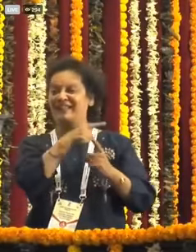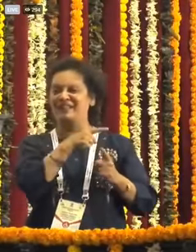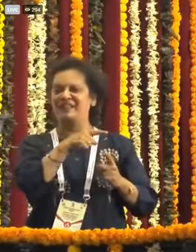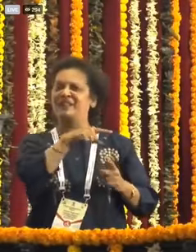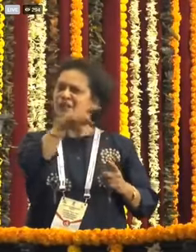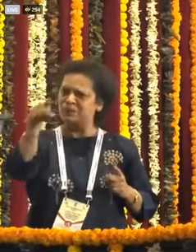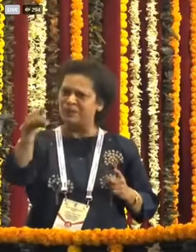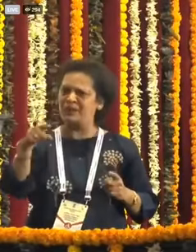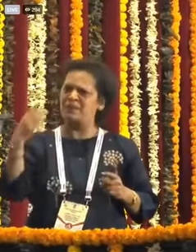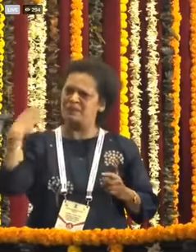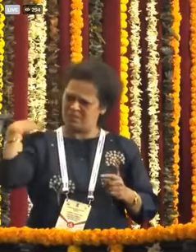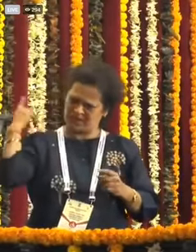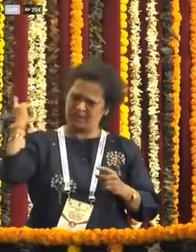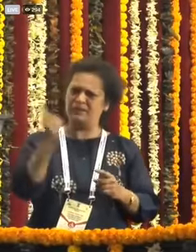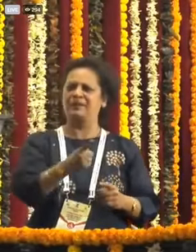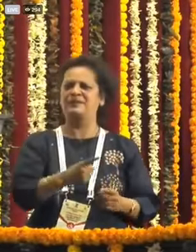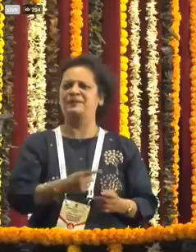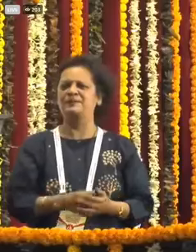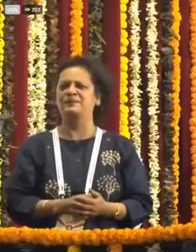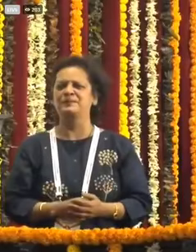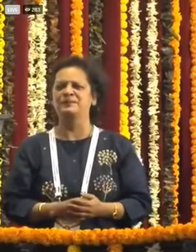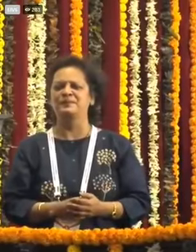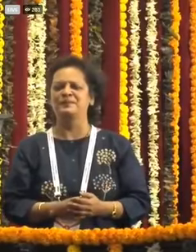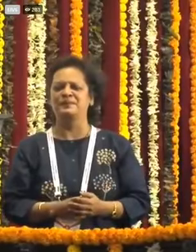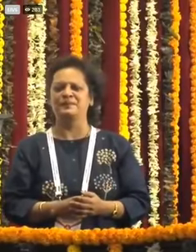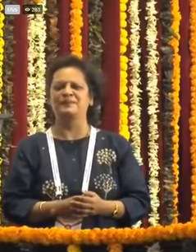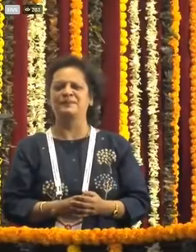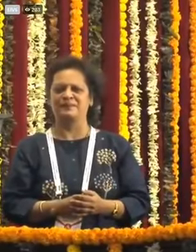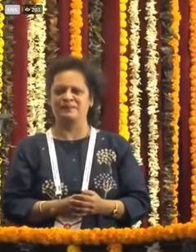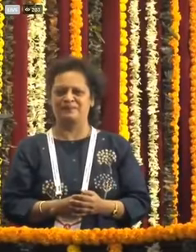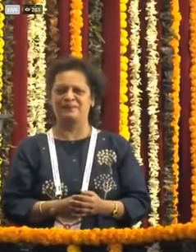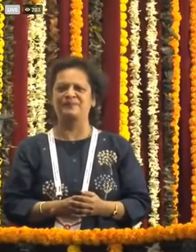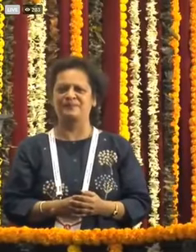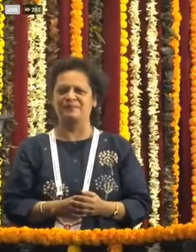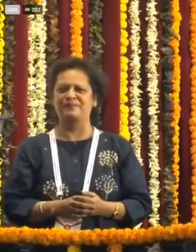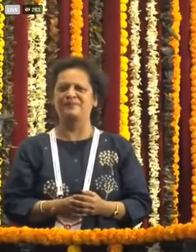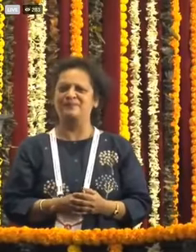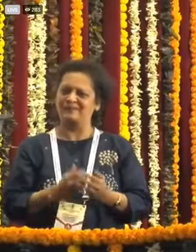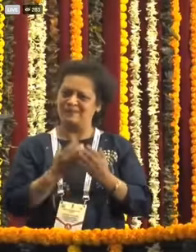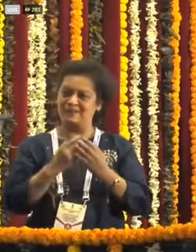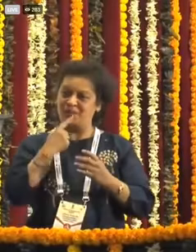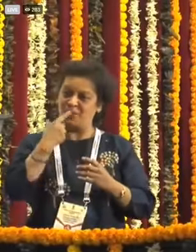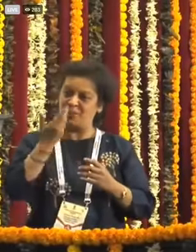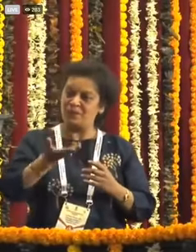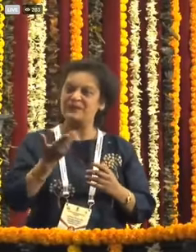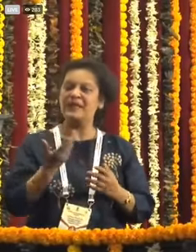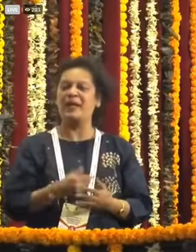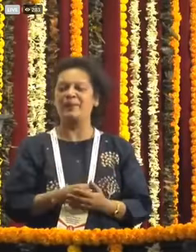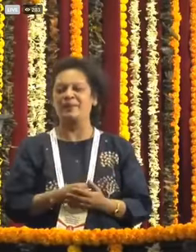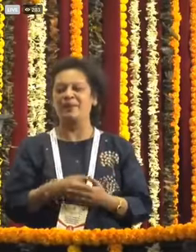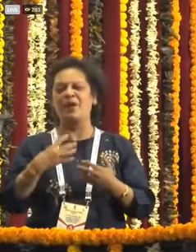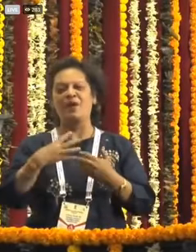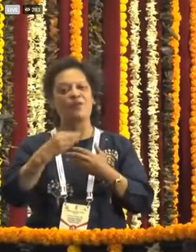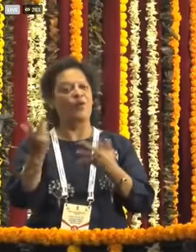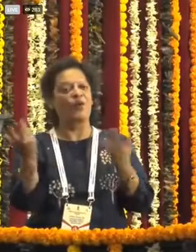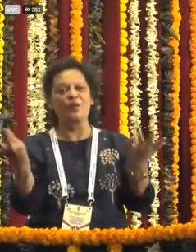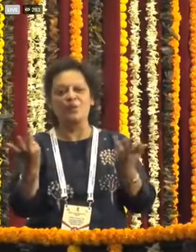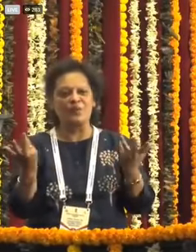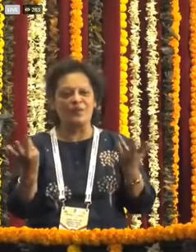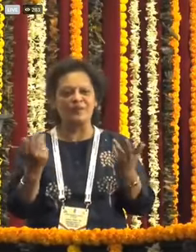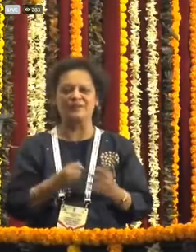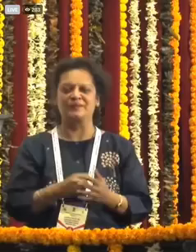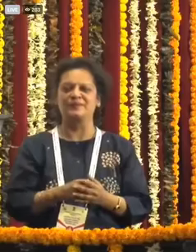बांधव भगिनीच्या पाठीशी कायम उभं राहण्याचं काम केलं, त्यांची अशी शिकवण होती। आणि या